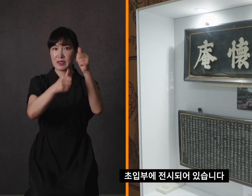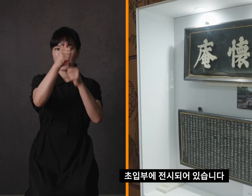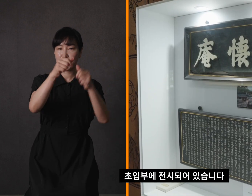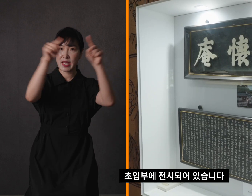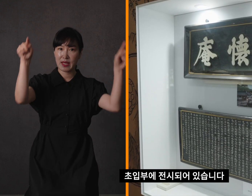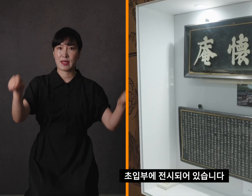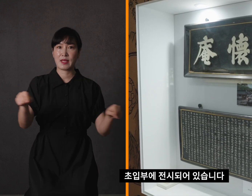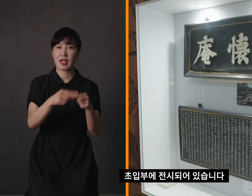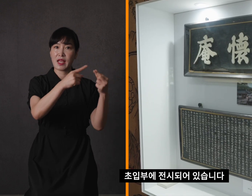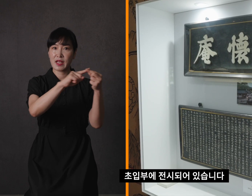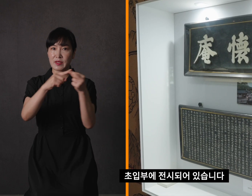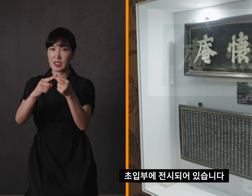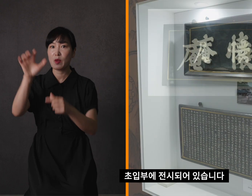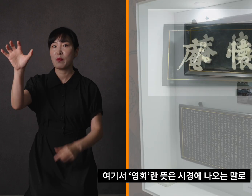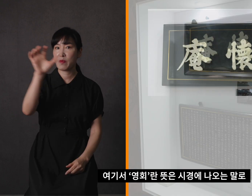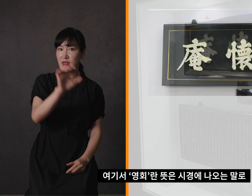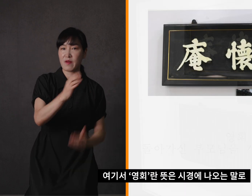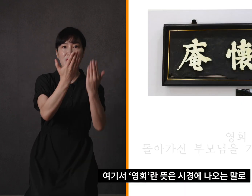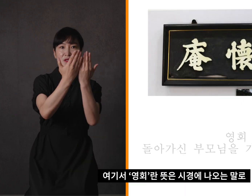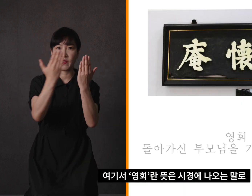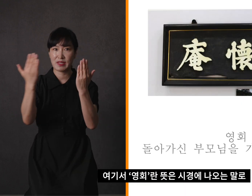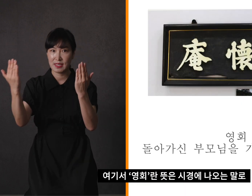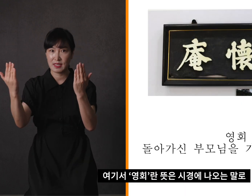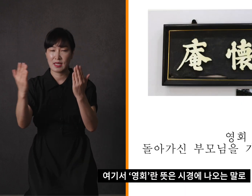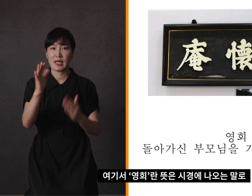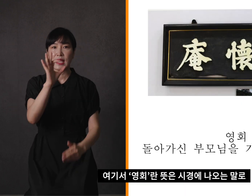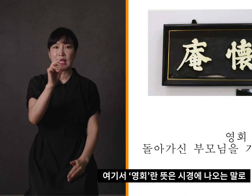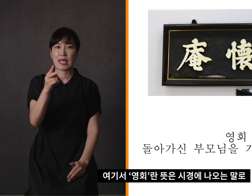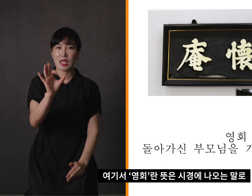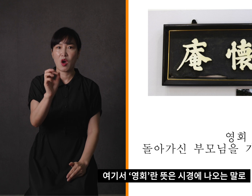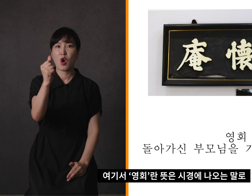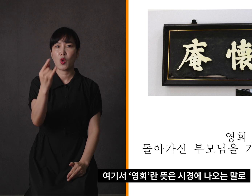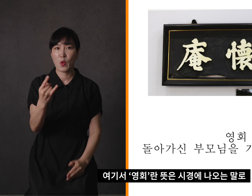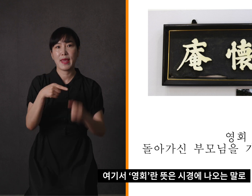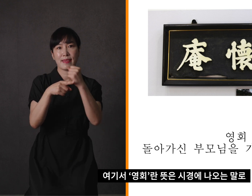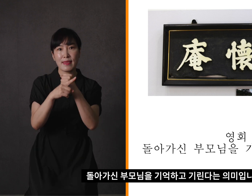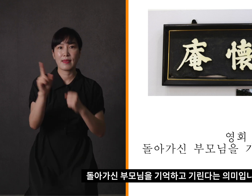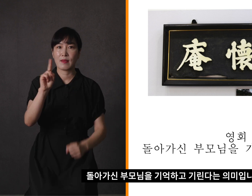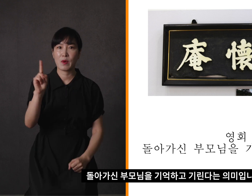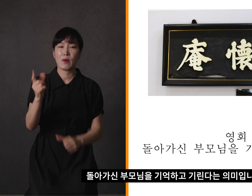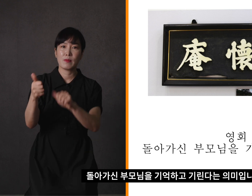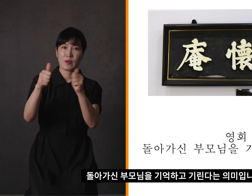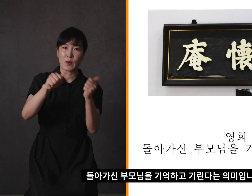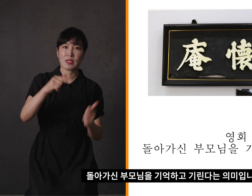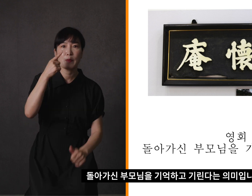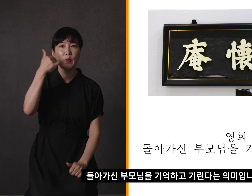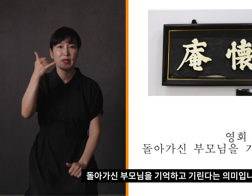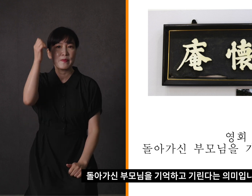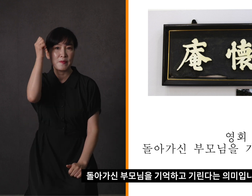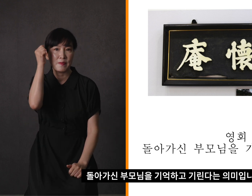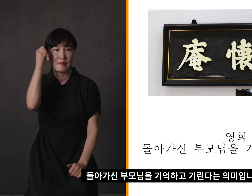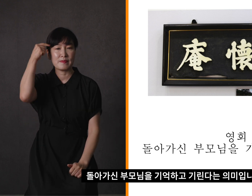전시되어 있습니다. 여기서 영해란 뜻은 시경에 나오는 말로 돌아가신 부모님을 기억하고